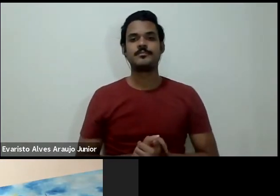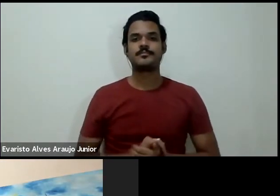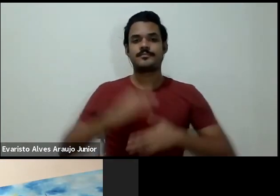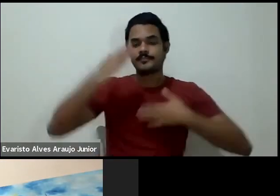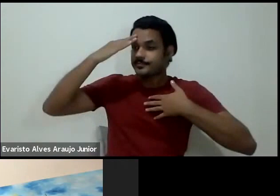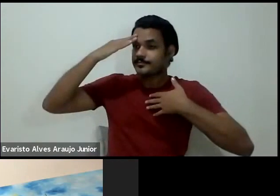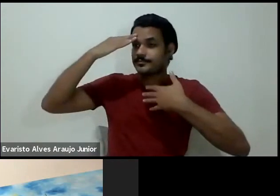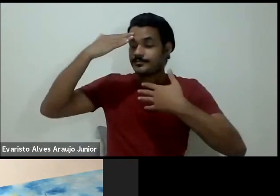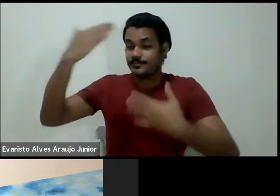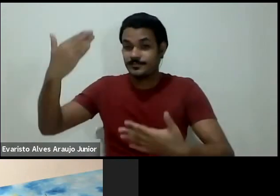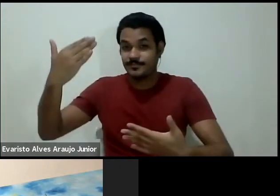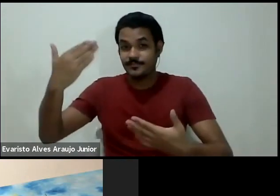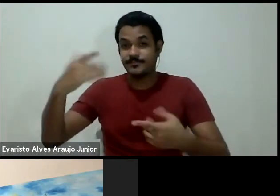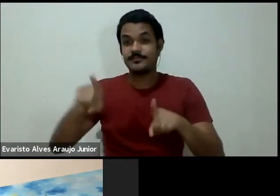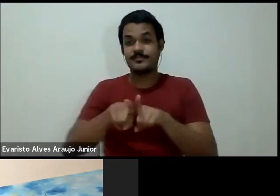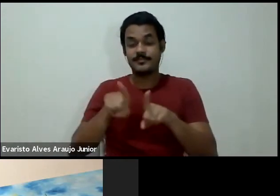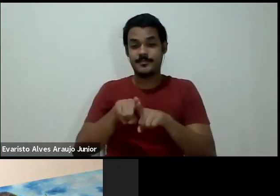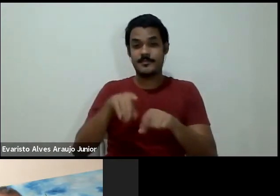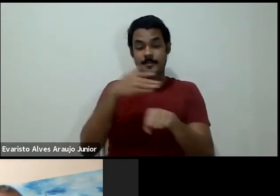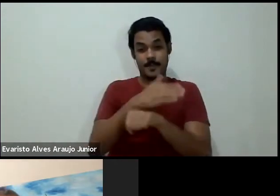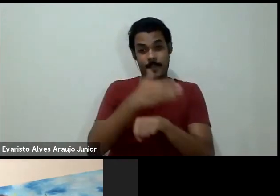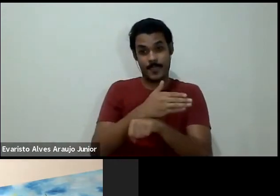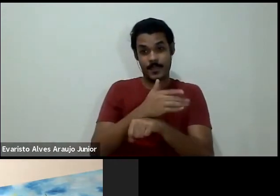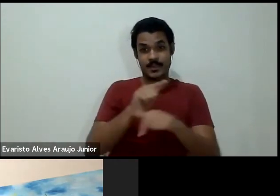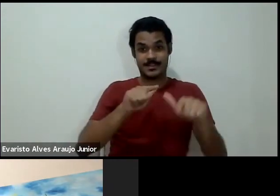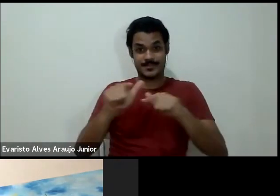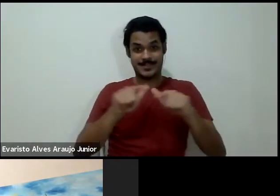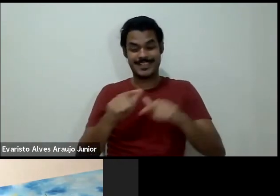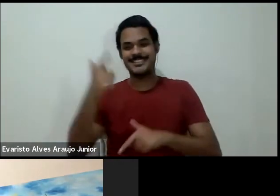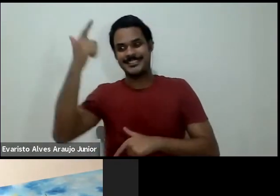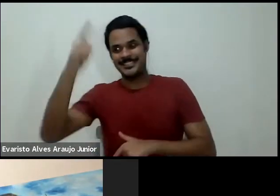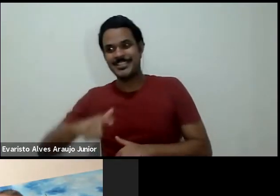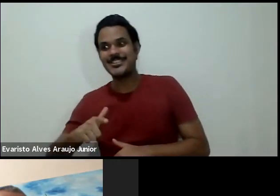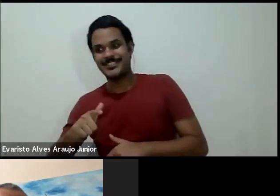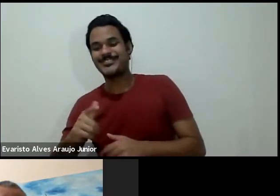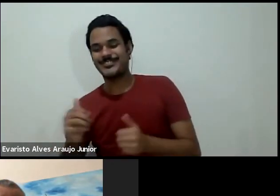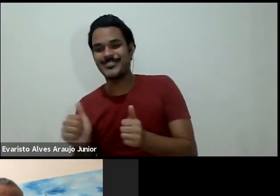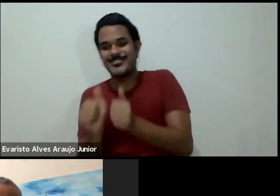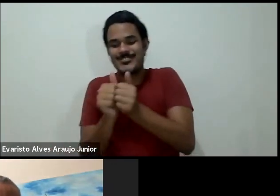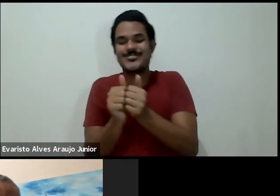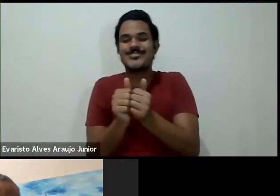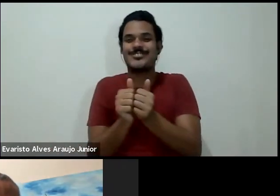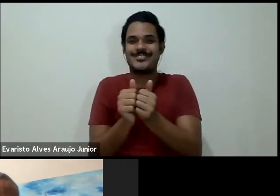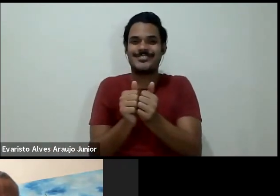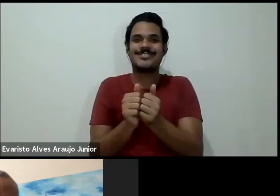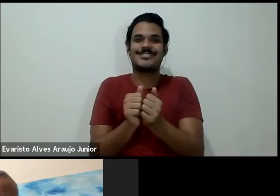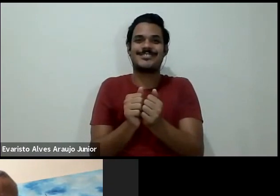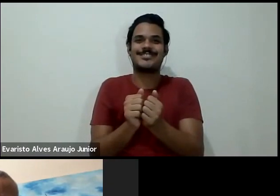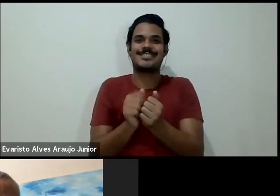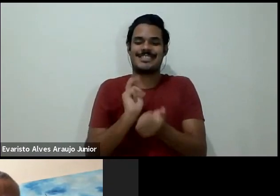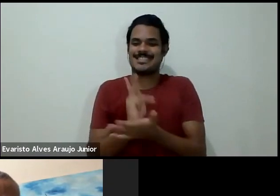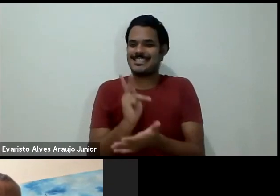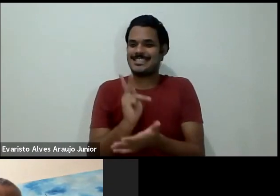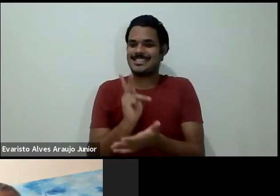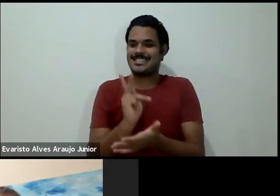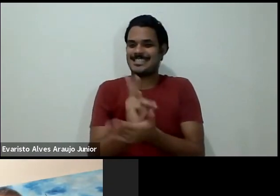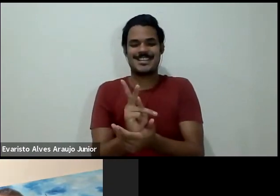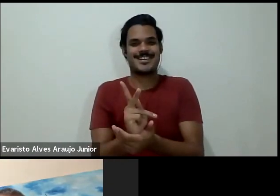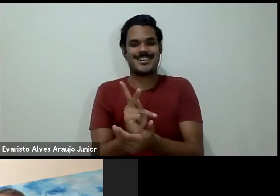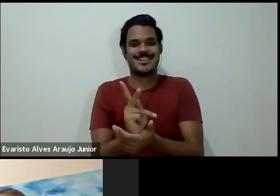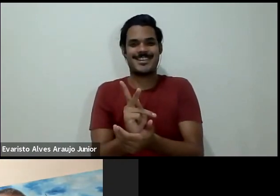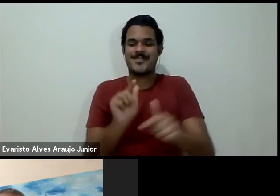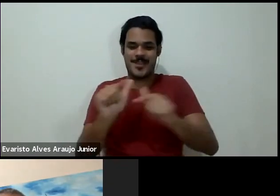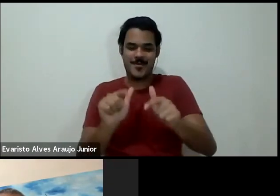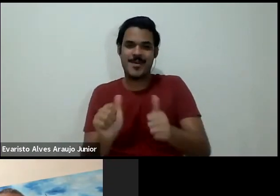gratidão imensa também por estar trabalhando com você mais uma vez, né? Porque a gente sempre trabalha junto nas audiodescrições de